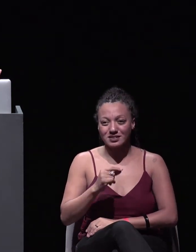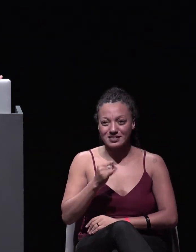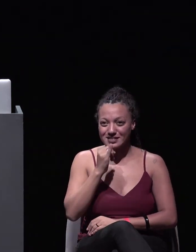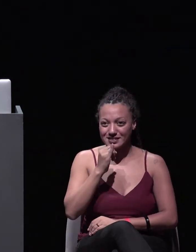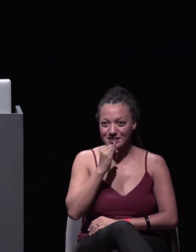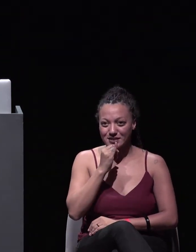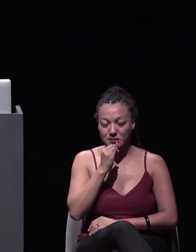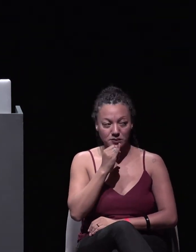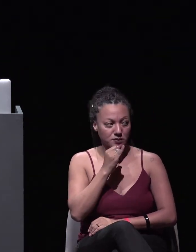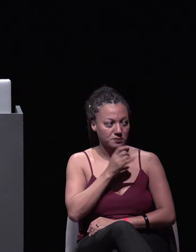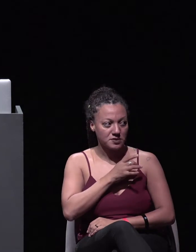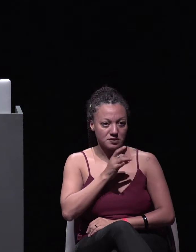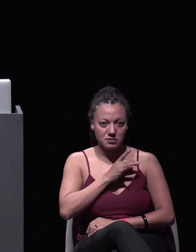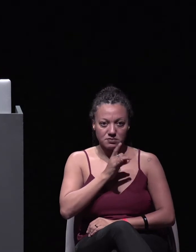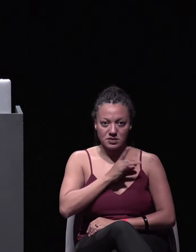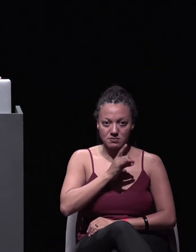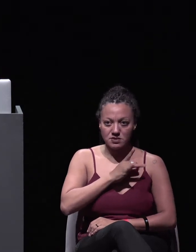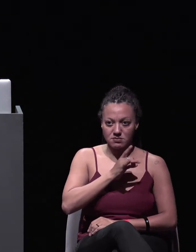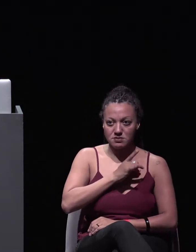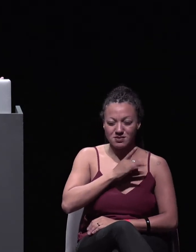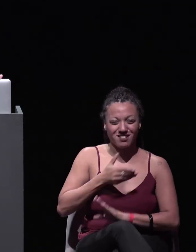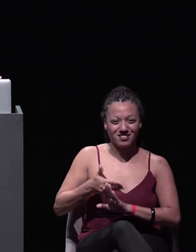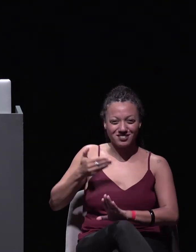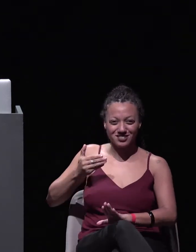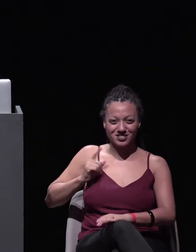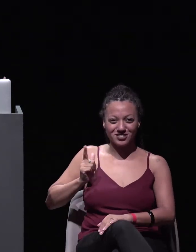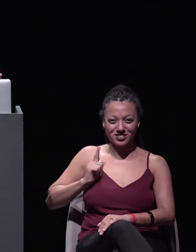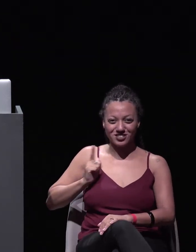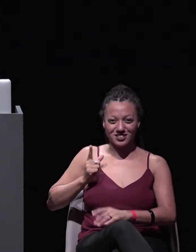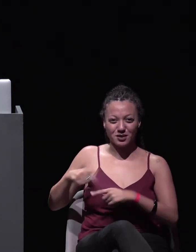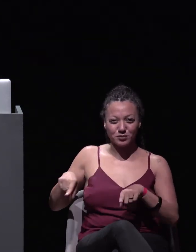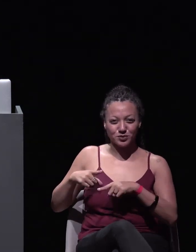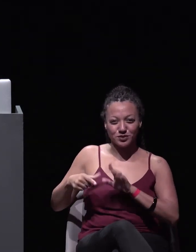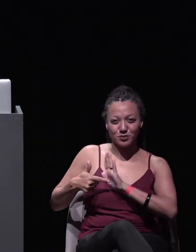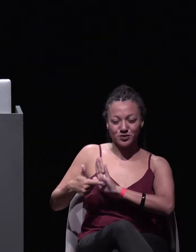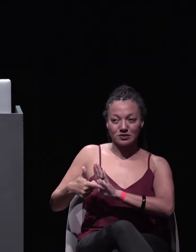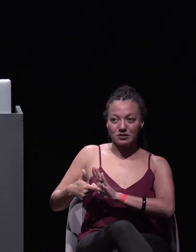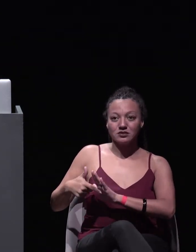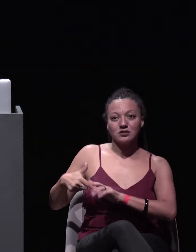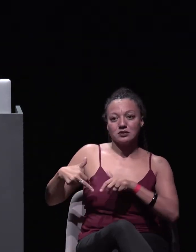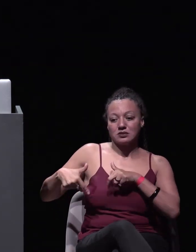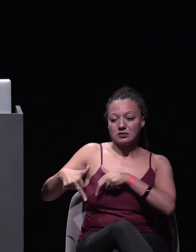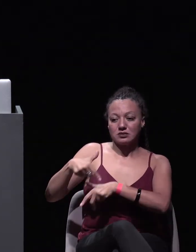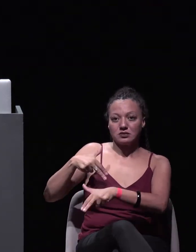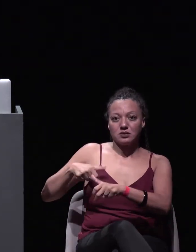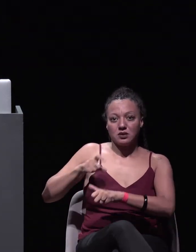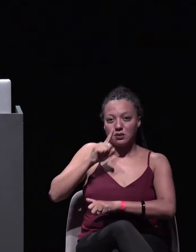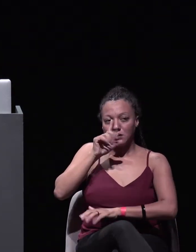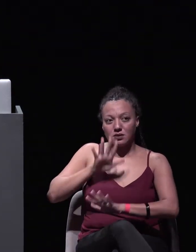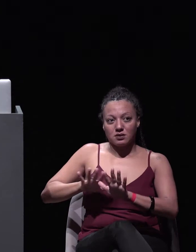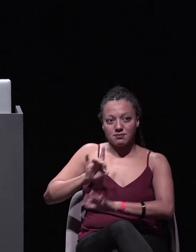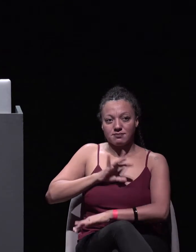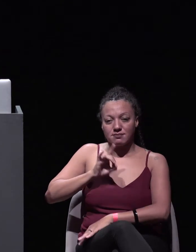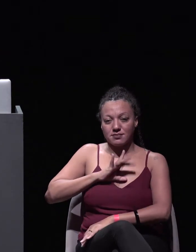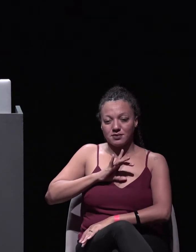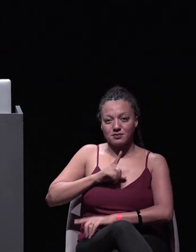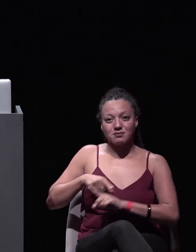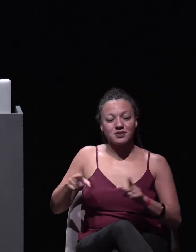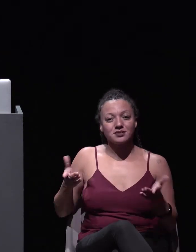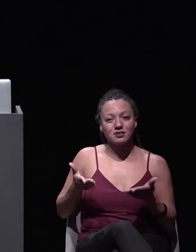medo de estar na cidade que a gente viu anteriormente, na canção, enfim, ela é o estar